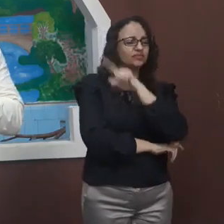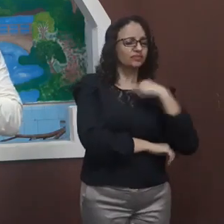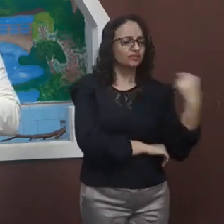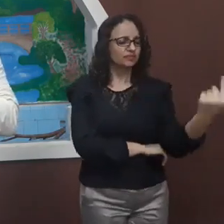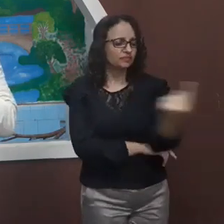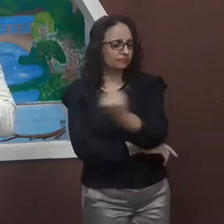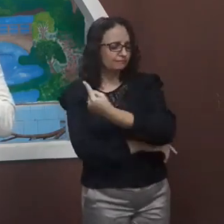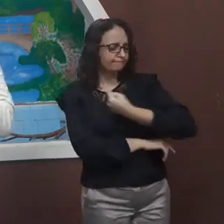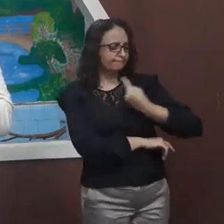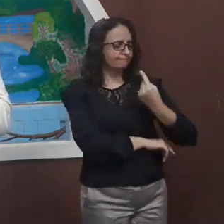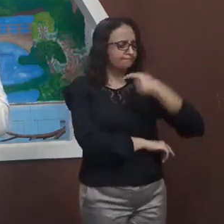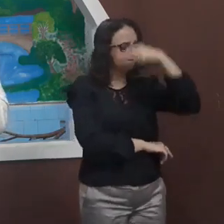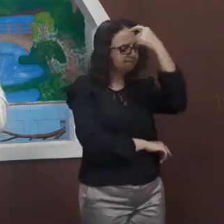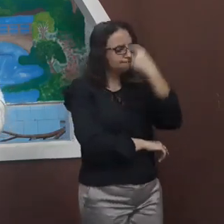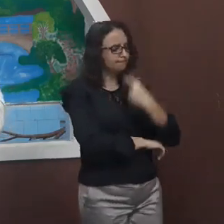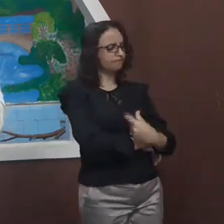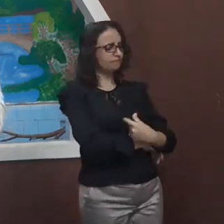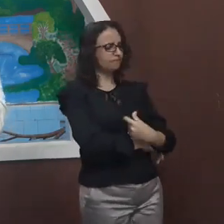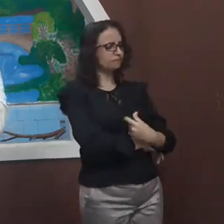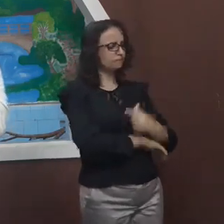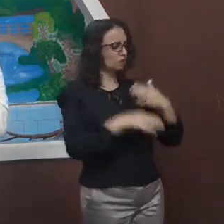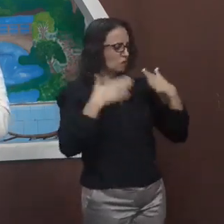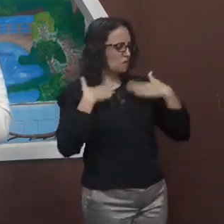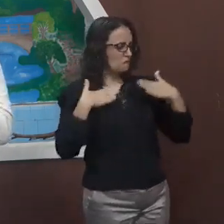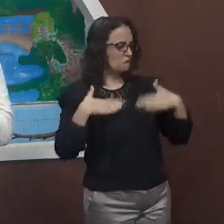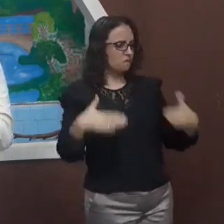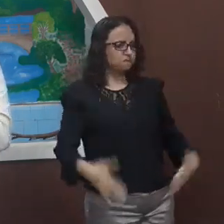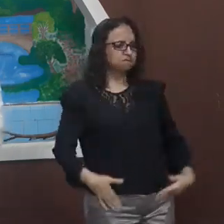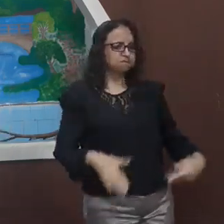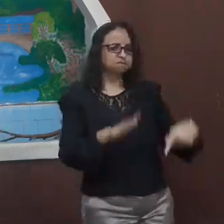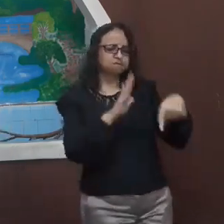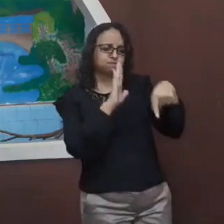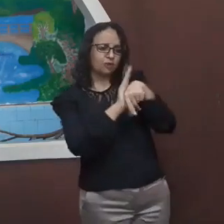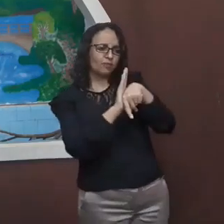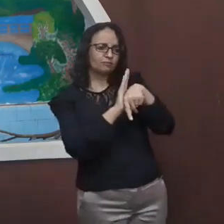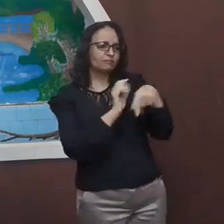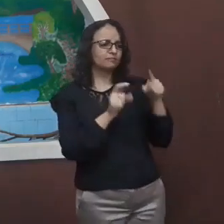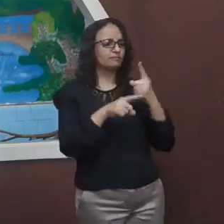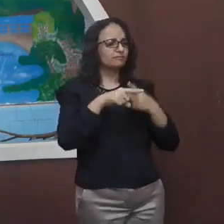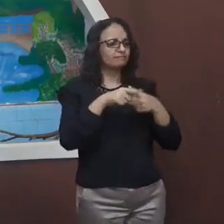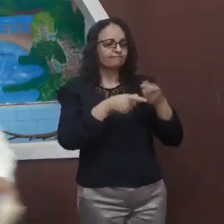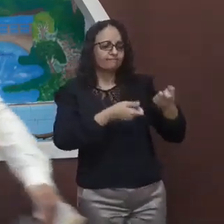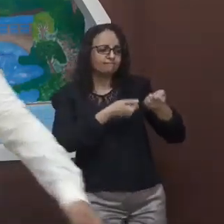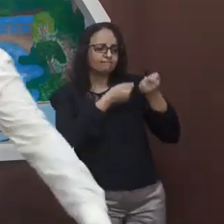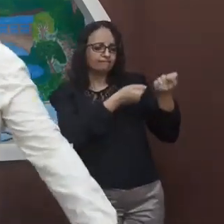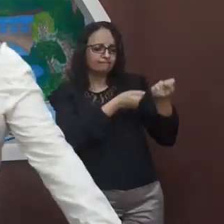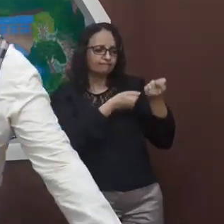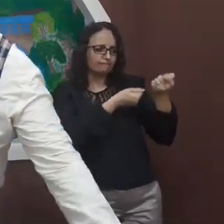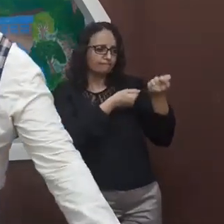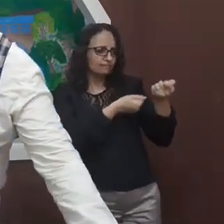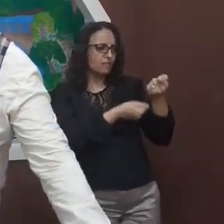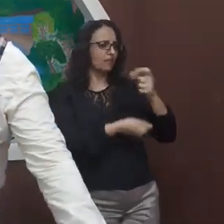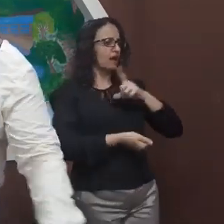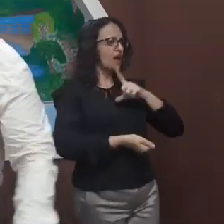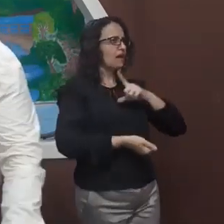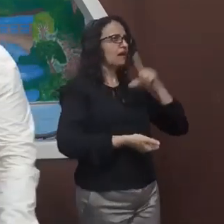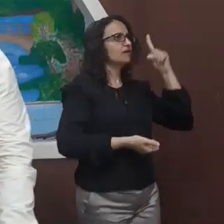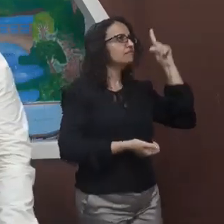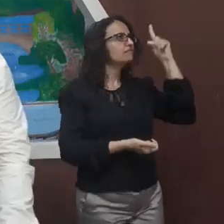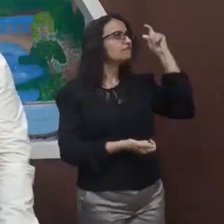que o ser humano tem quando é tentado, quando tem a